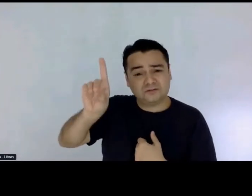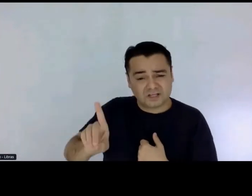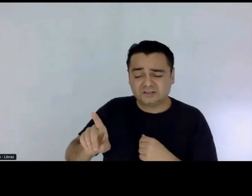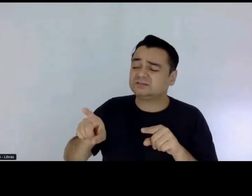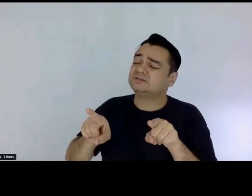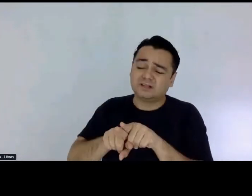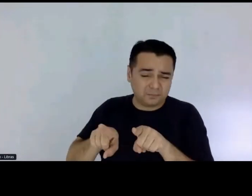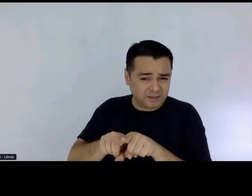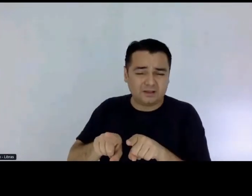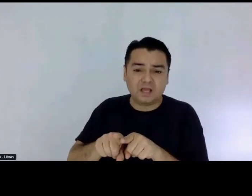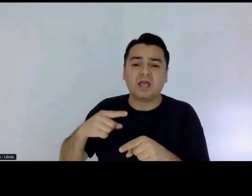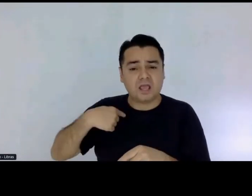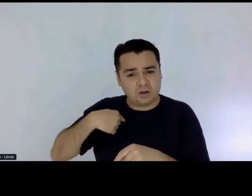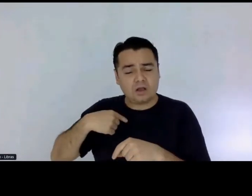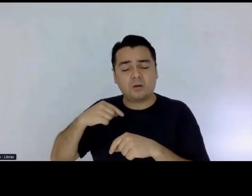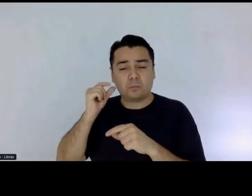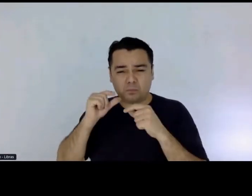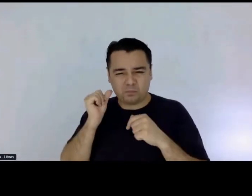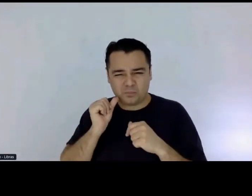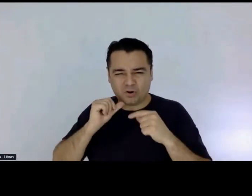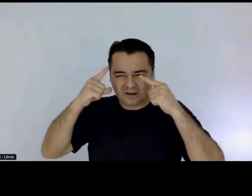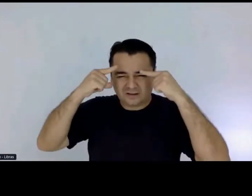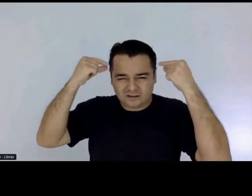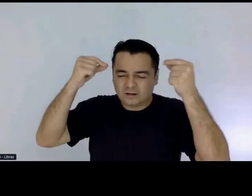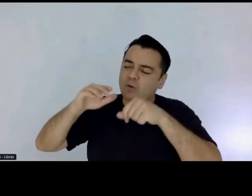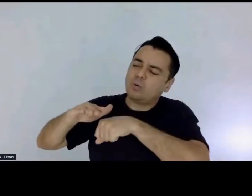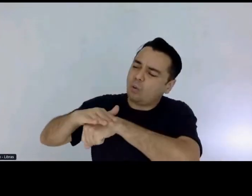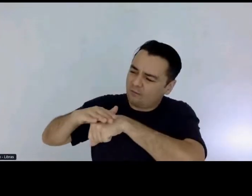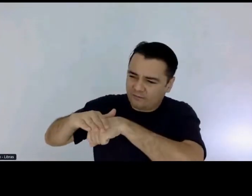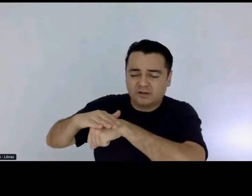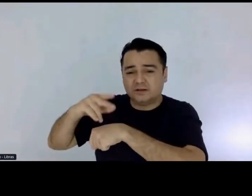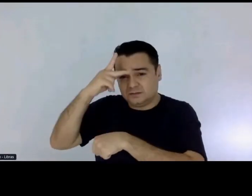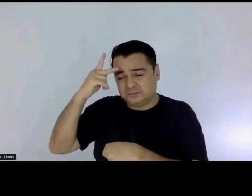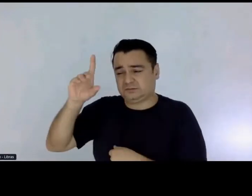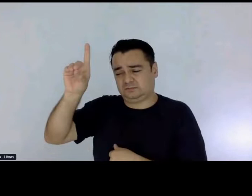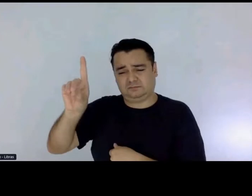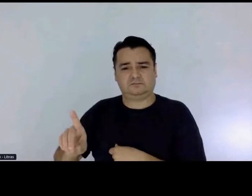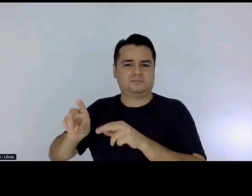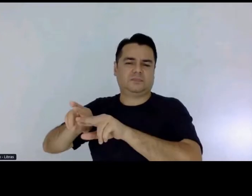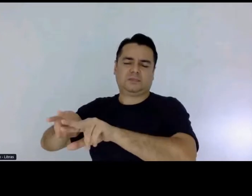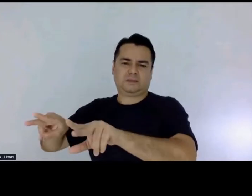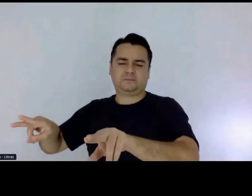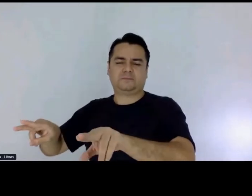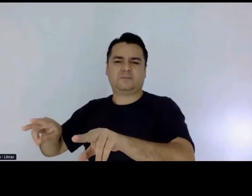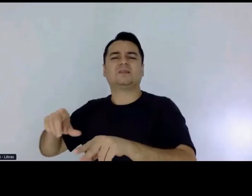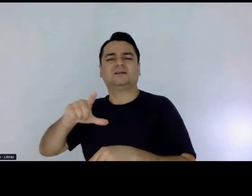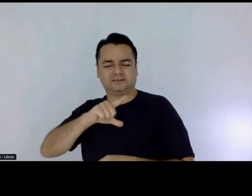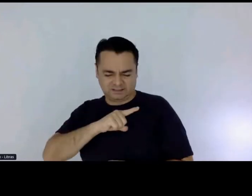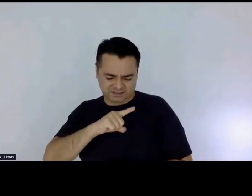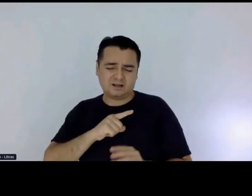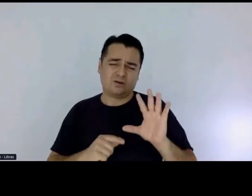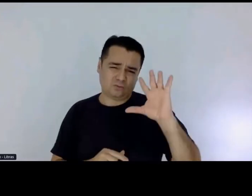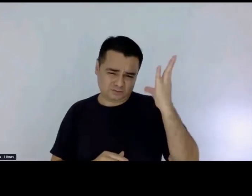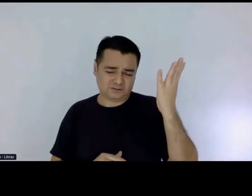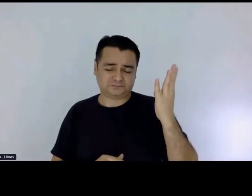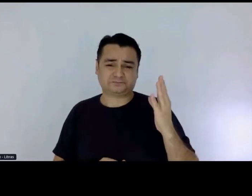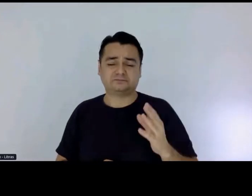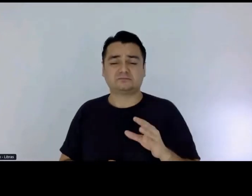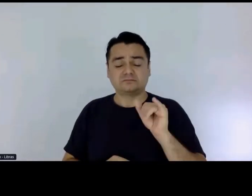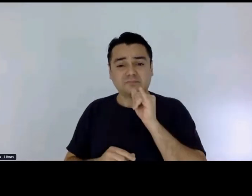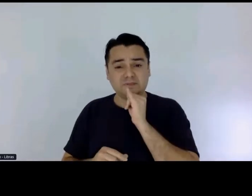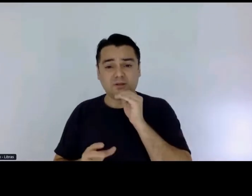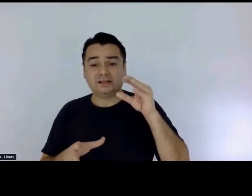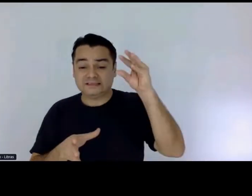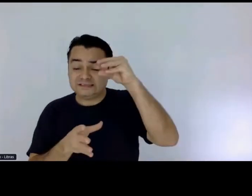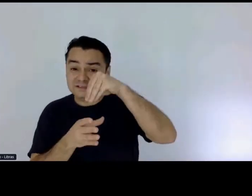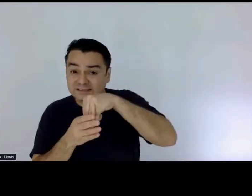porque eu converso com pessoas com deficiências diversas, né? E a gente tem essa situação, não apenas dentro da